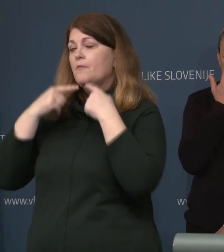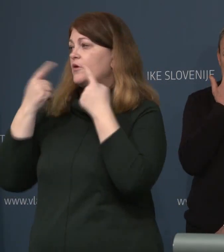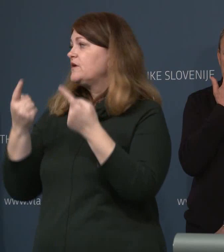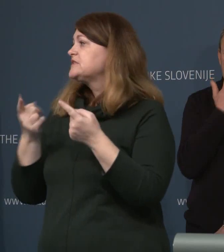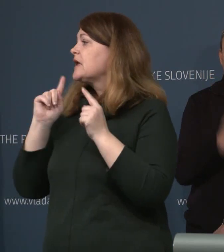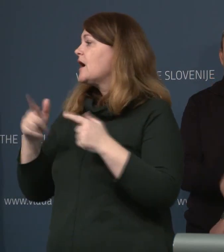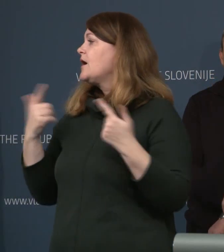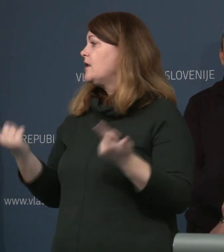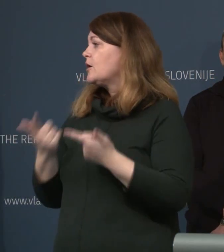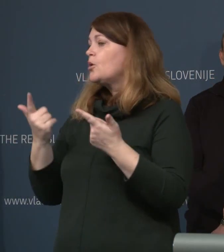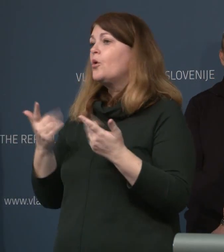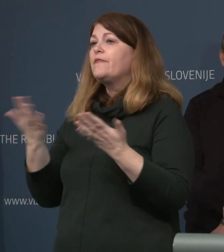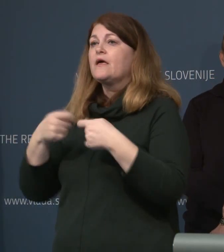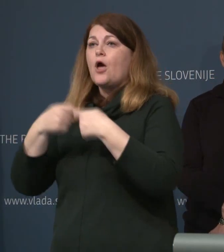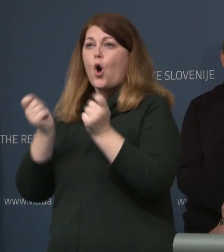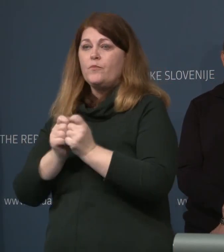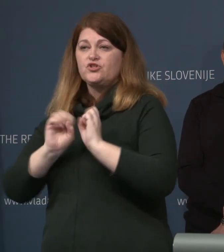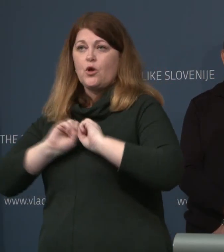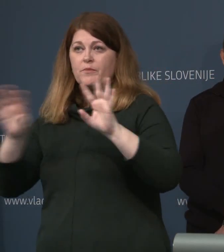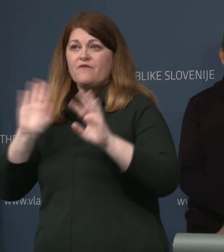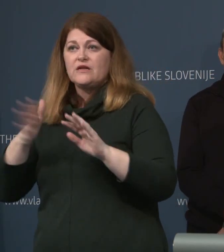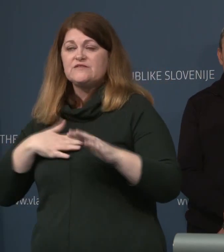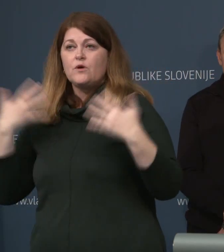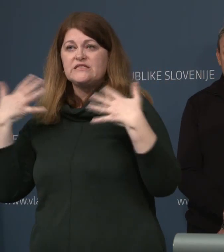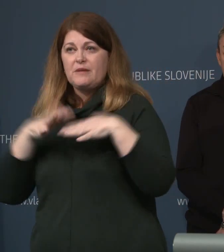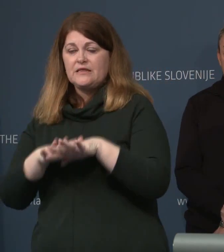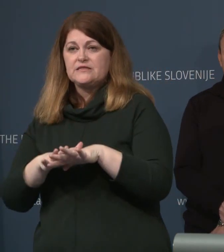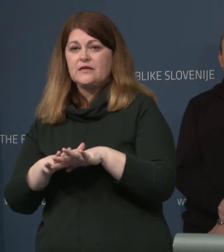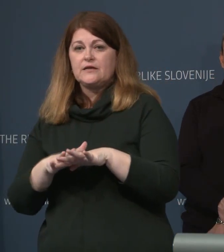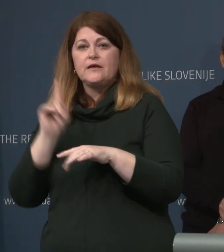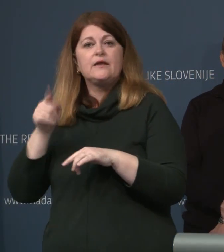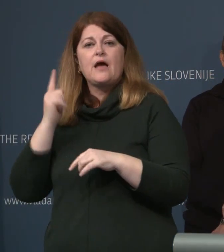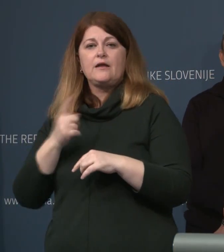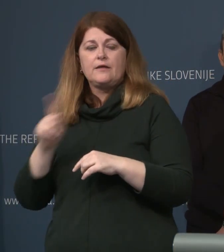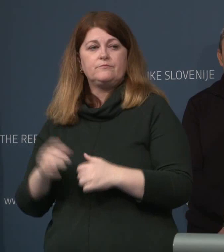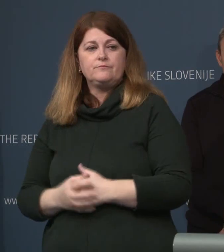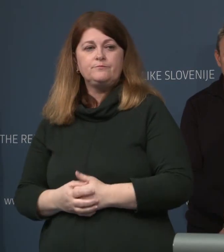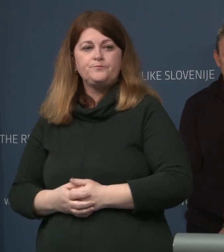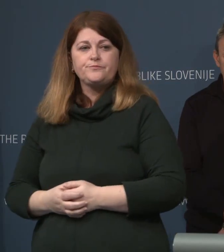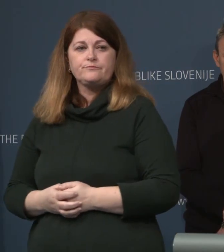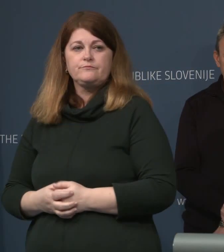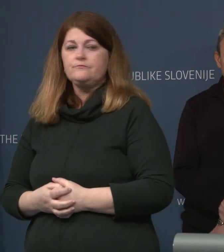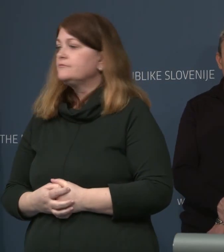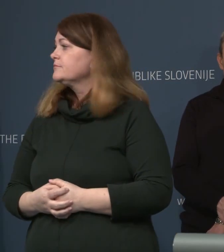Kaj lahko recimo, ne vem, neke občine objavijo na svojih spletnih straneh in kaj ne? Hvala lepa.